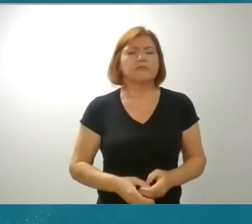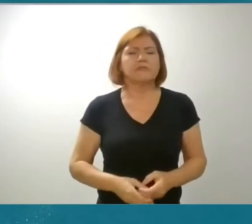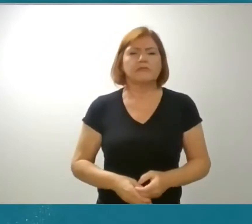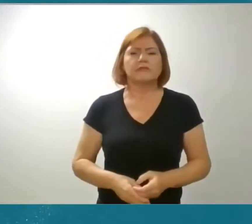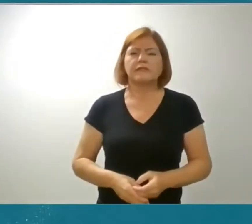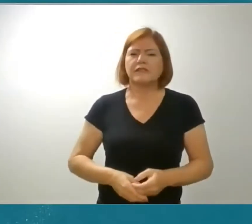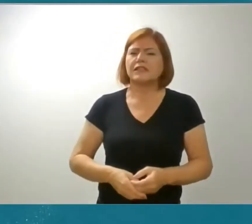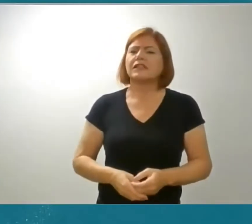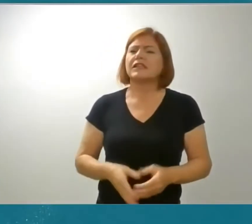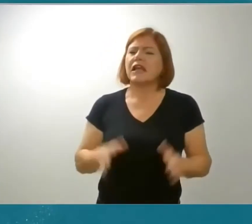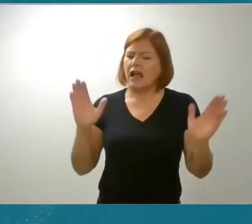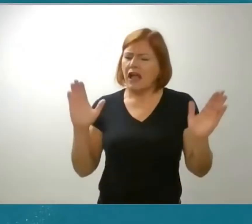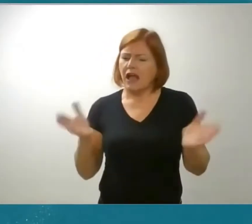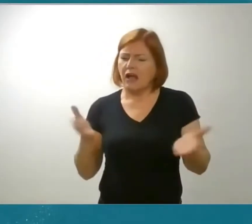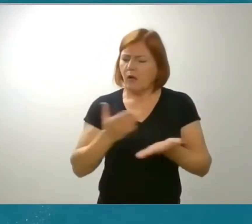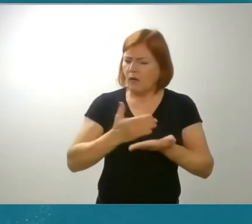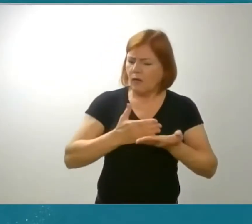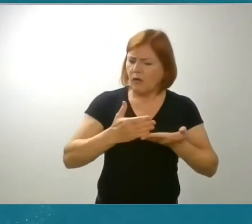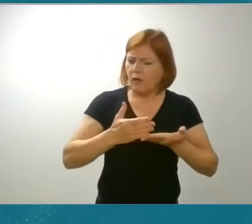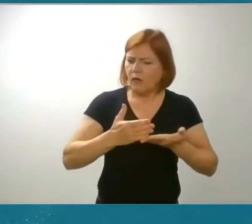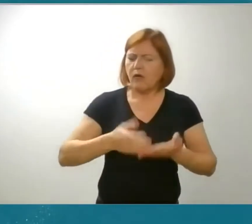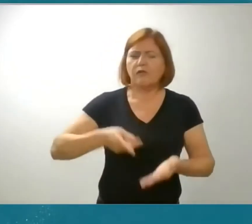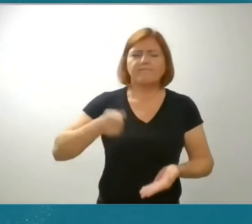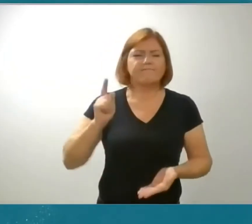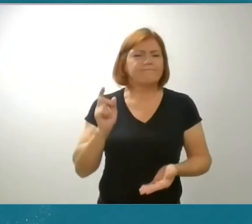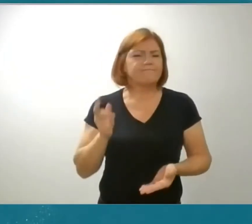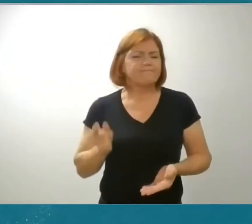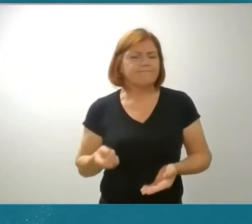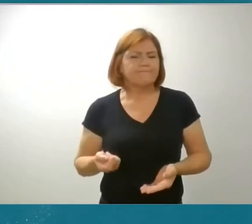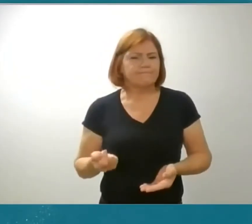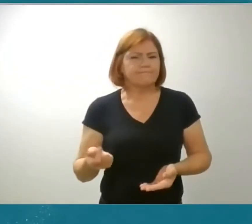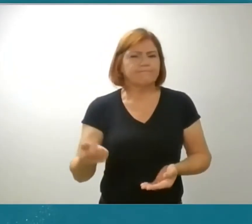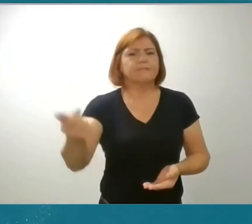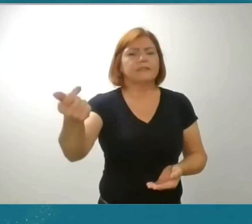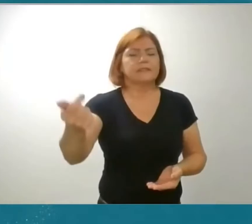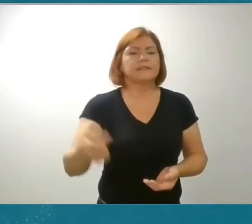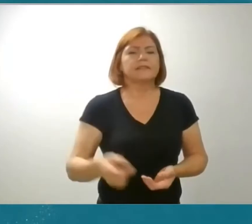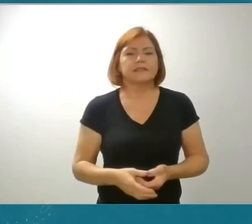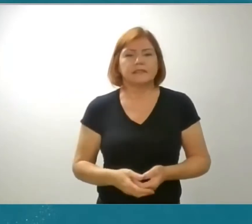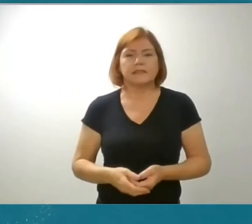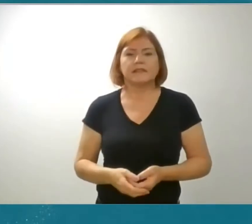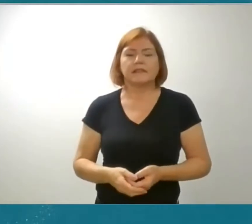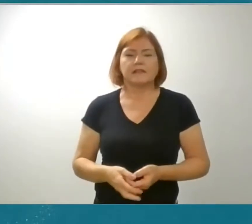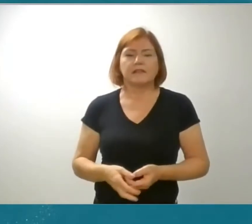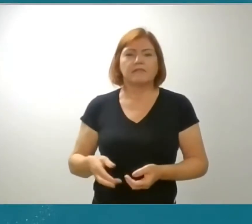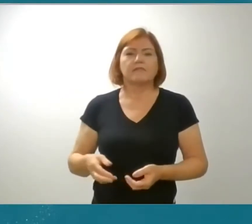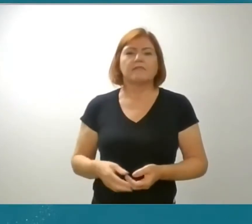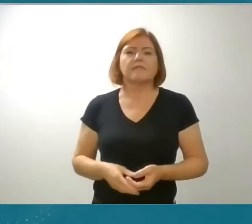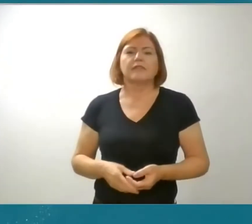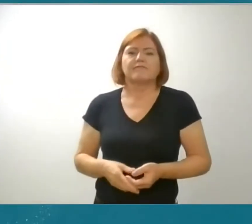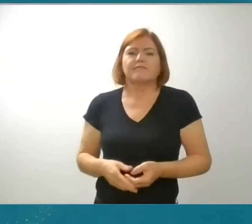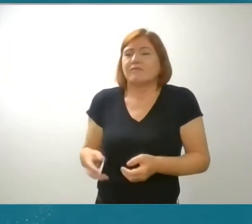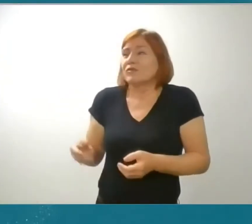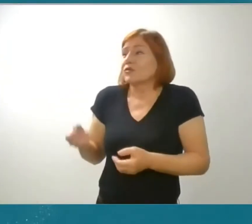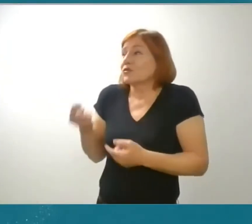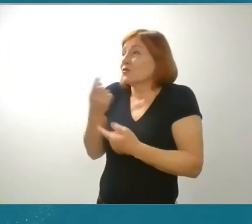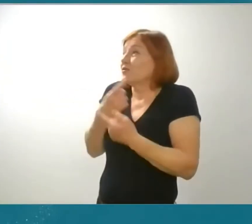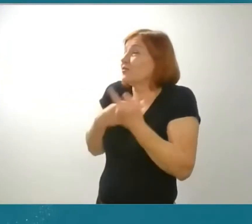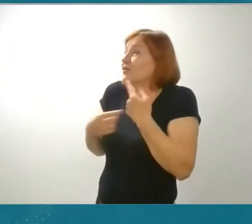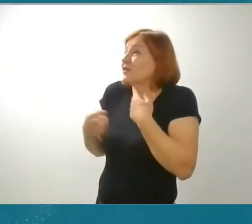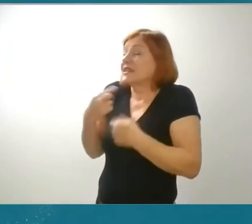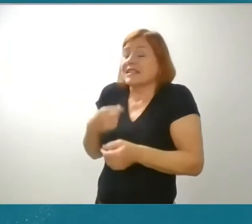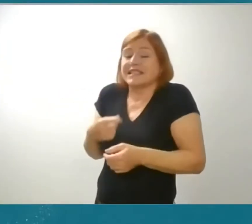eles. Aleluia. O Senhor quebrou o nosso jugo. E a vara que lhes feria os ombros. E o